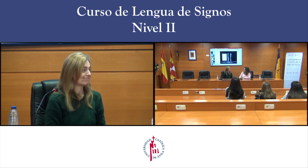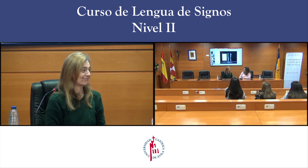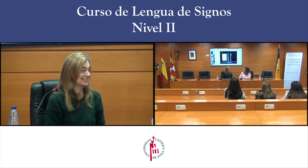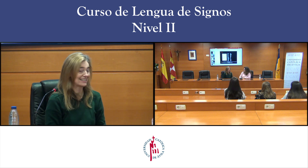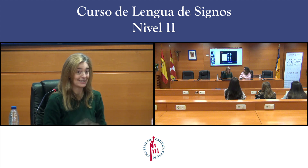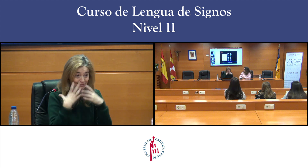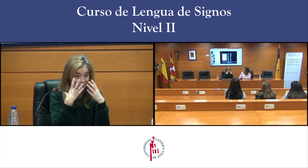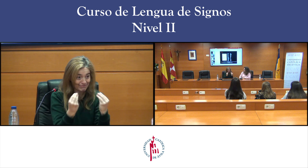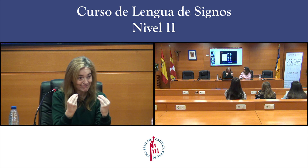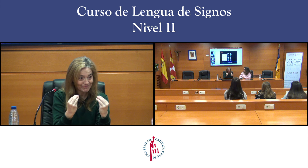sencillo